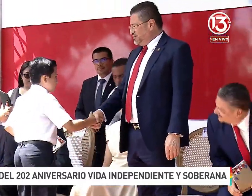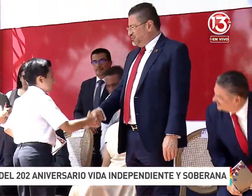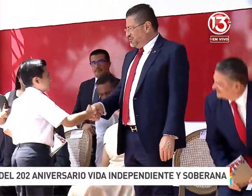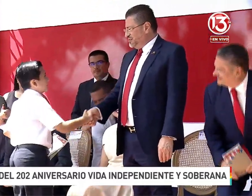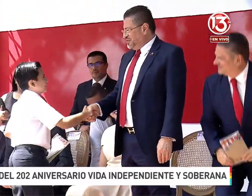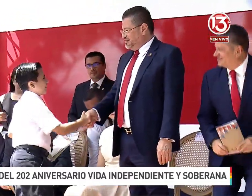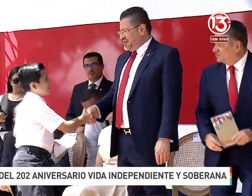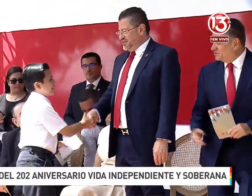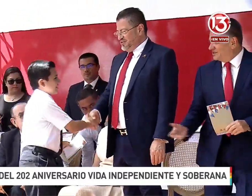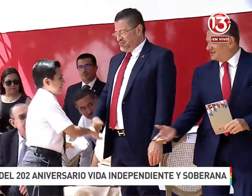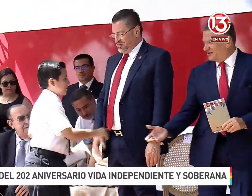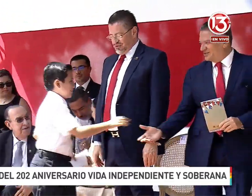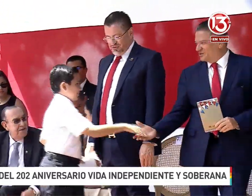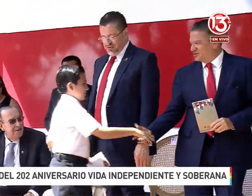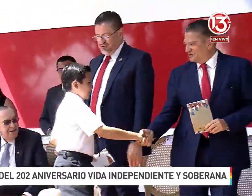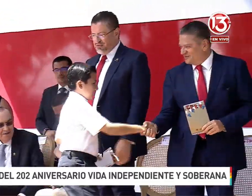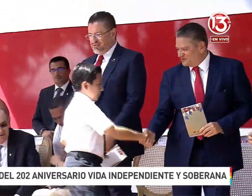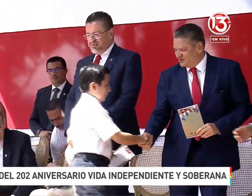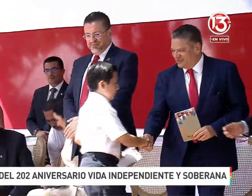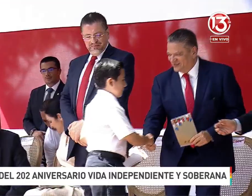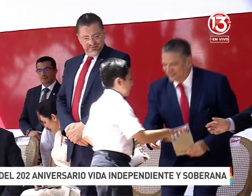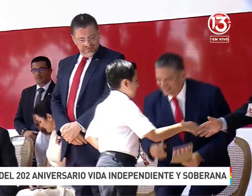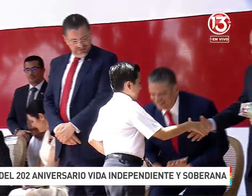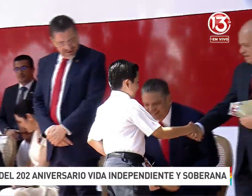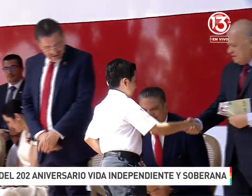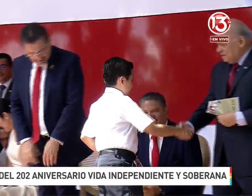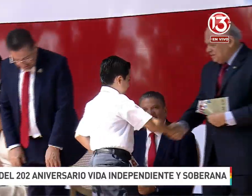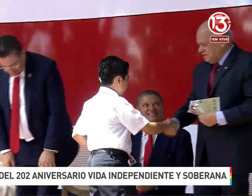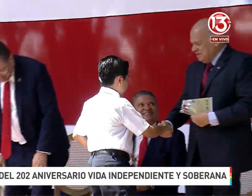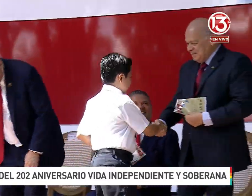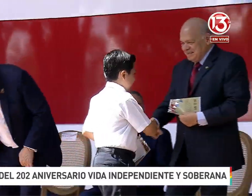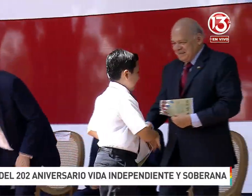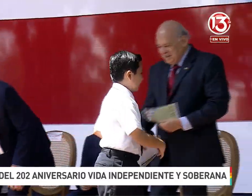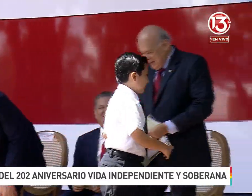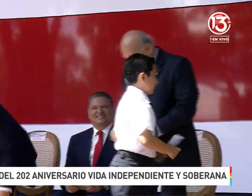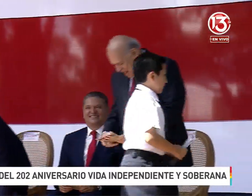Muchas gracias.